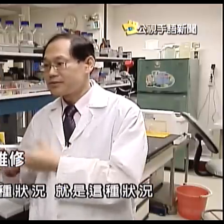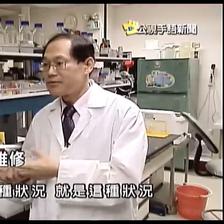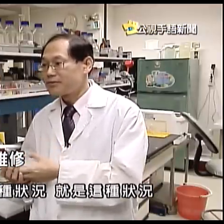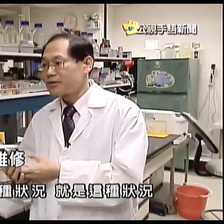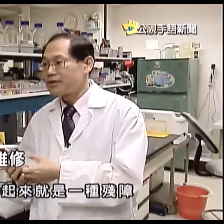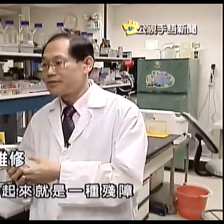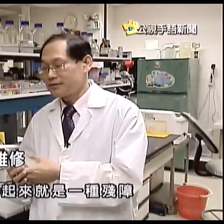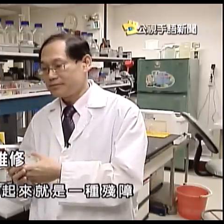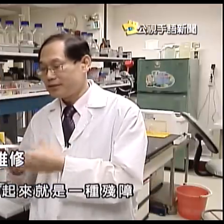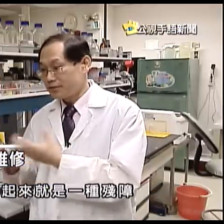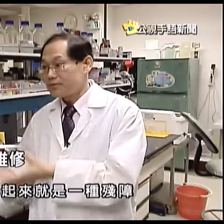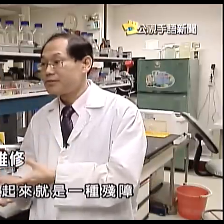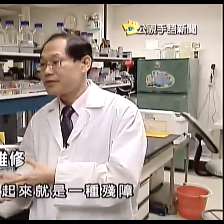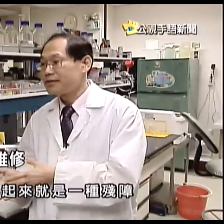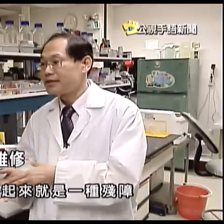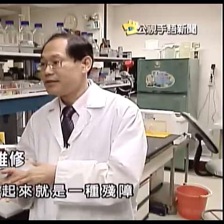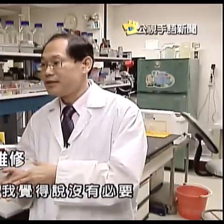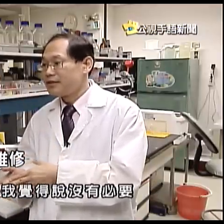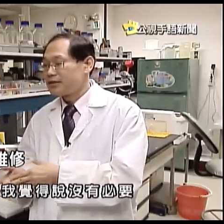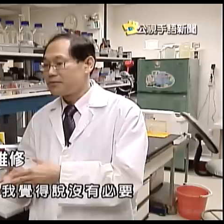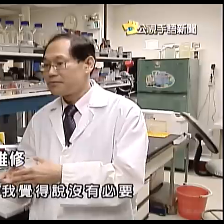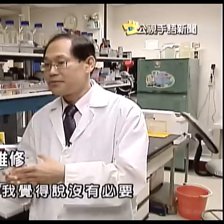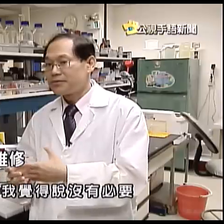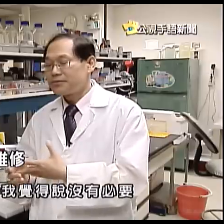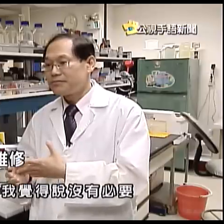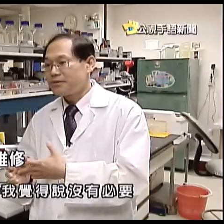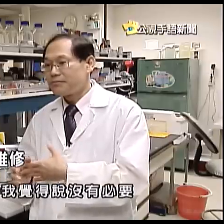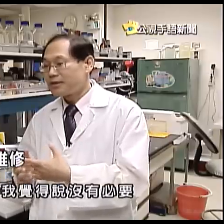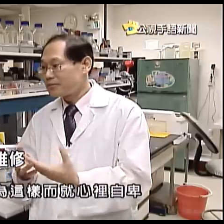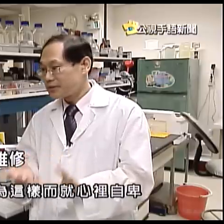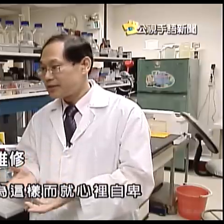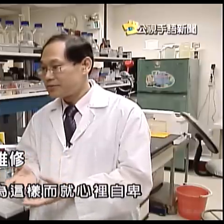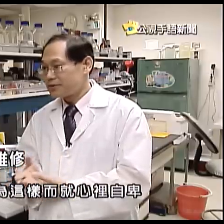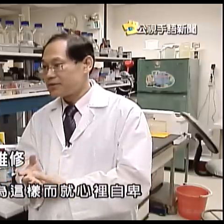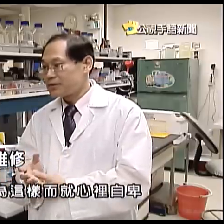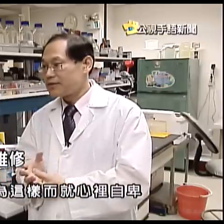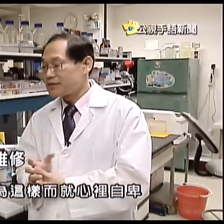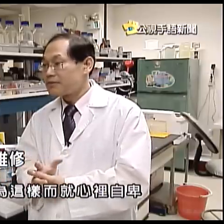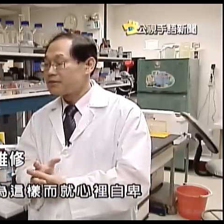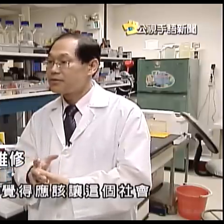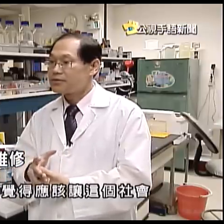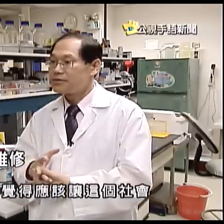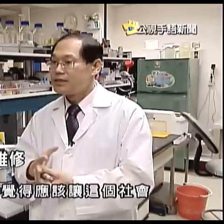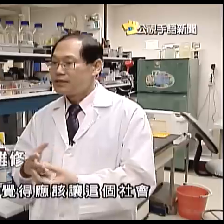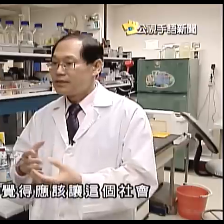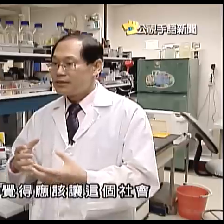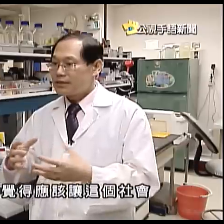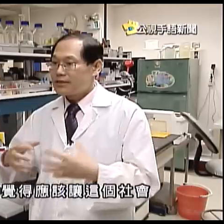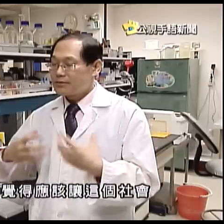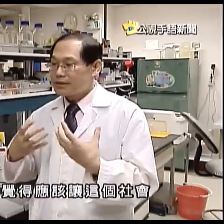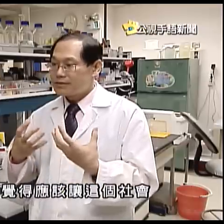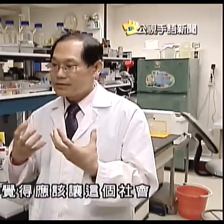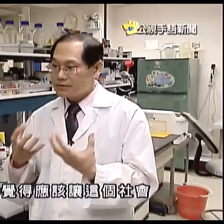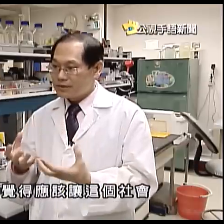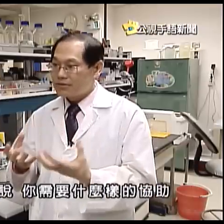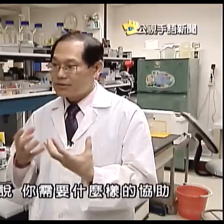种状况，张姐就是一种残障。那我觉得说没有必要因为这样而觉得心里自卑，而是觉得说应该怎么样让这个社会了解